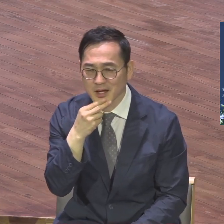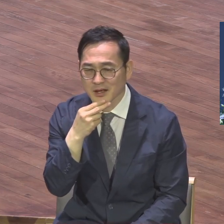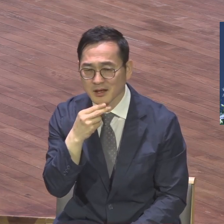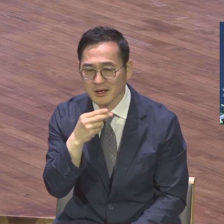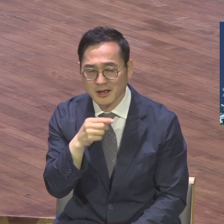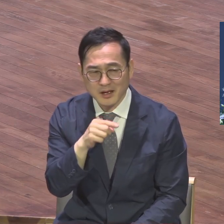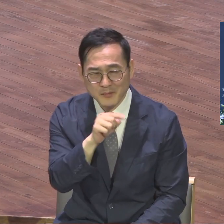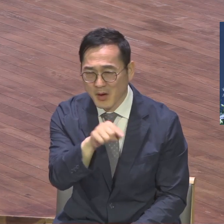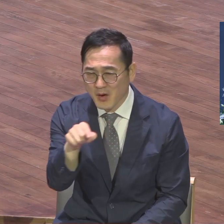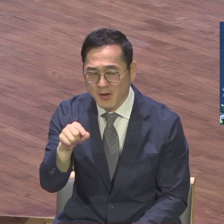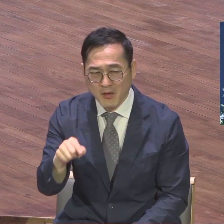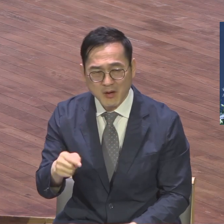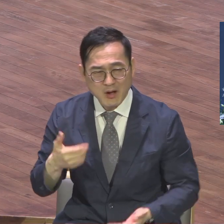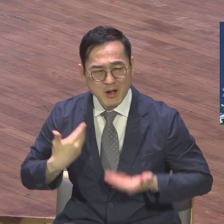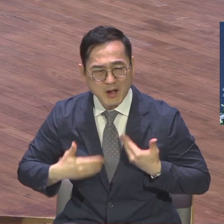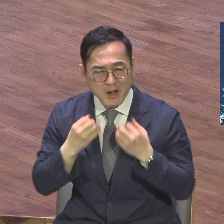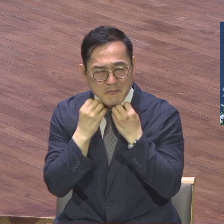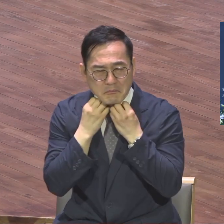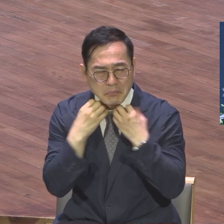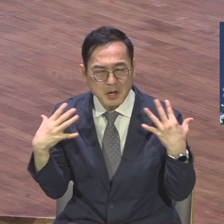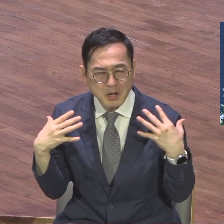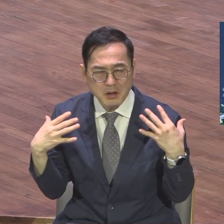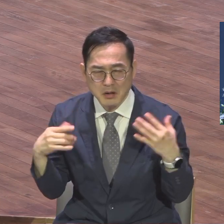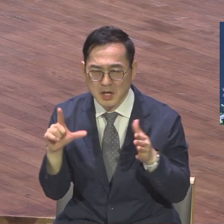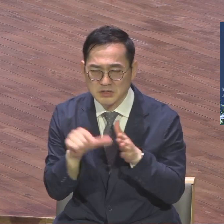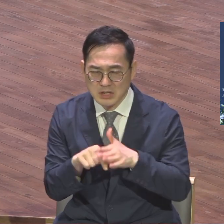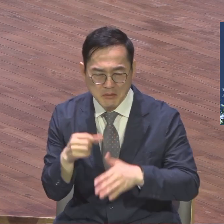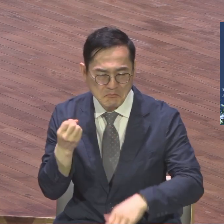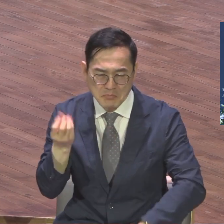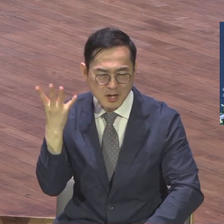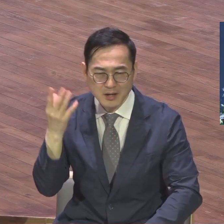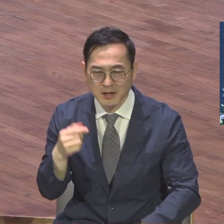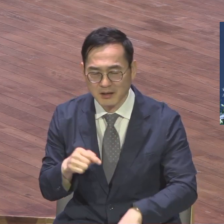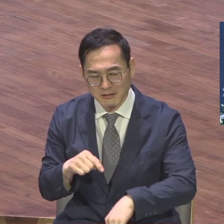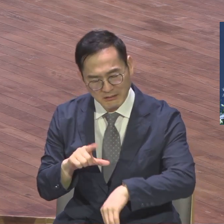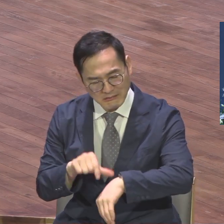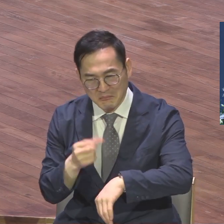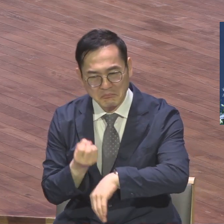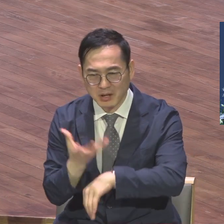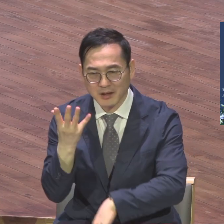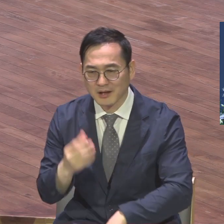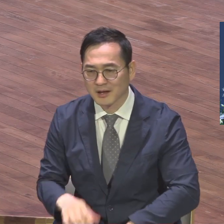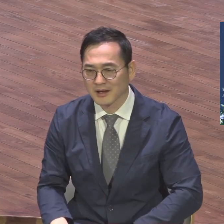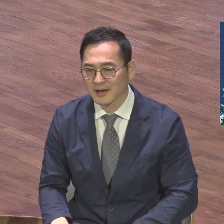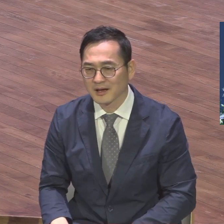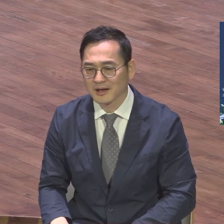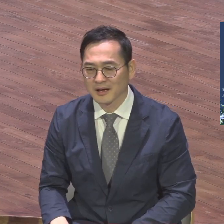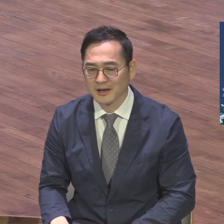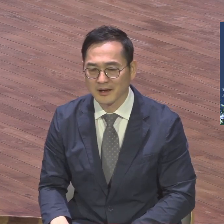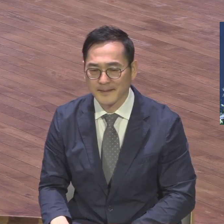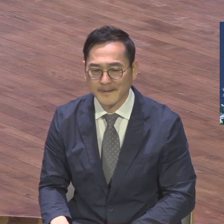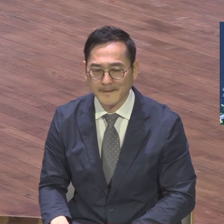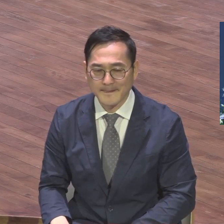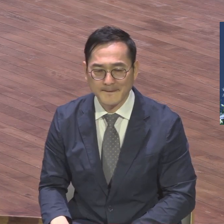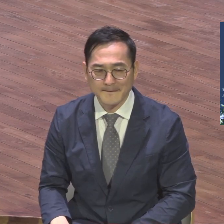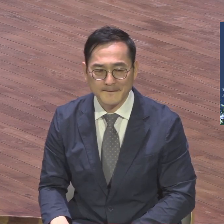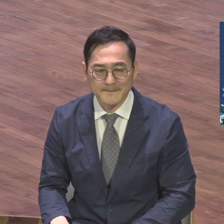예원 스케줄 그러다 보니까 시간이 전혀 그렇게 나지를 않았습니다.